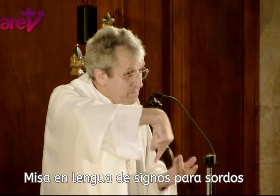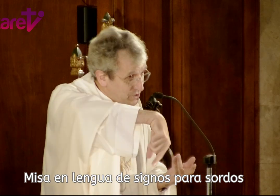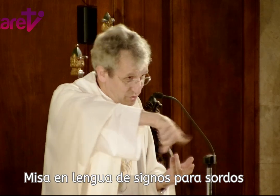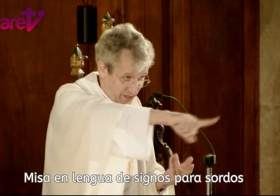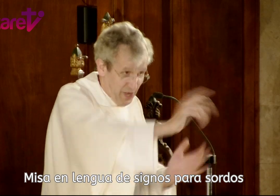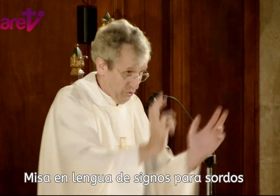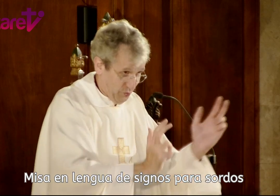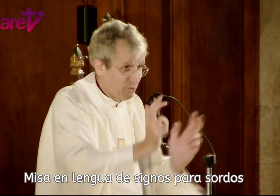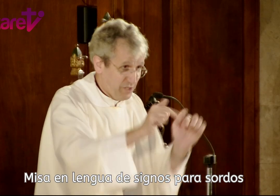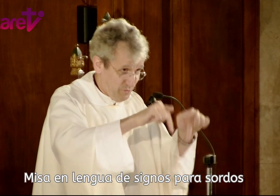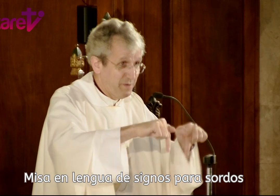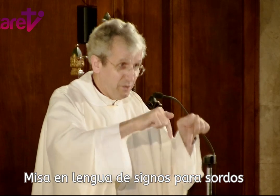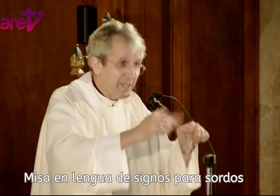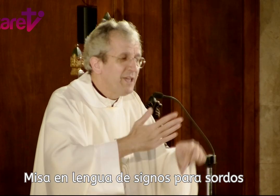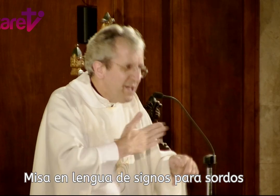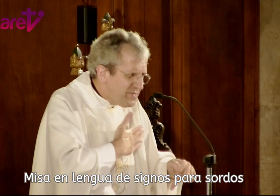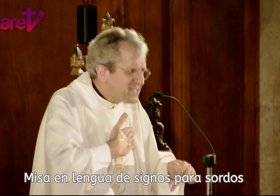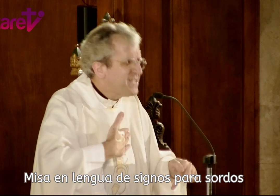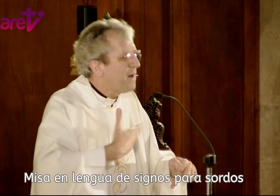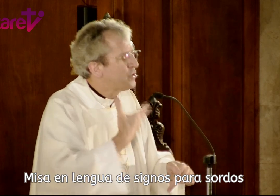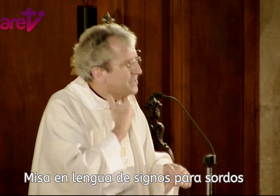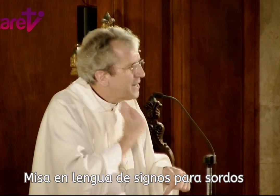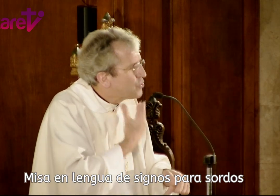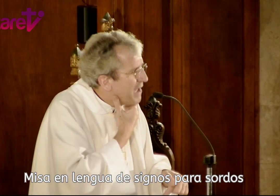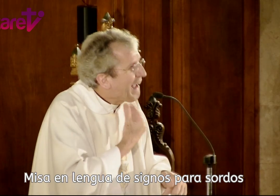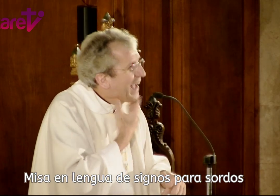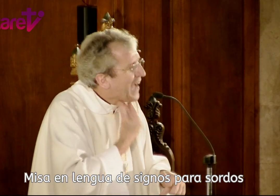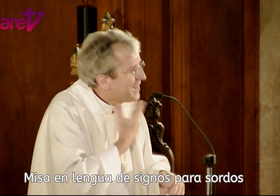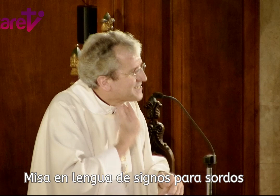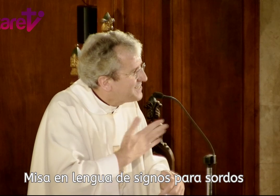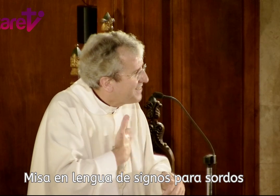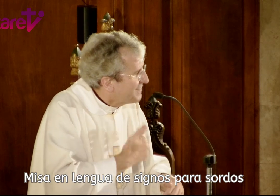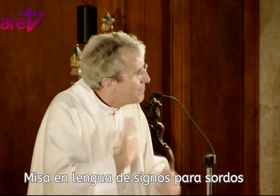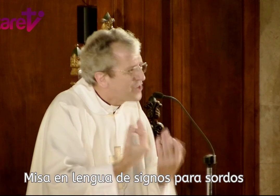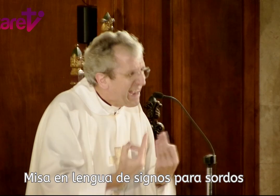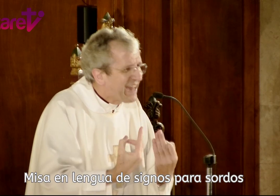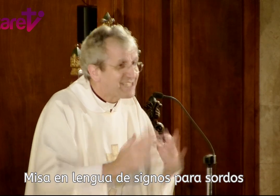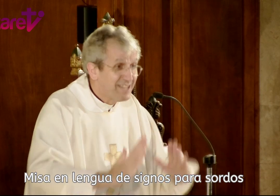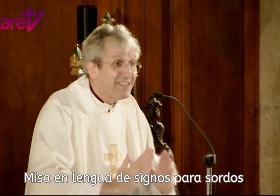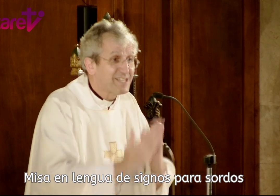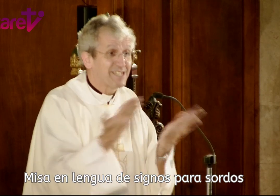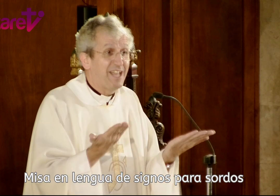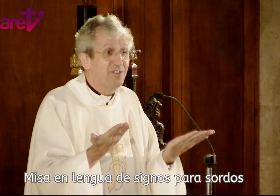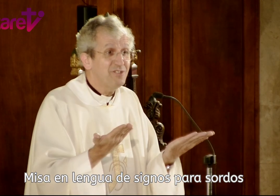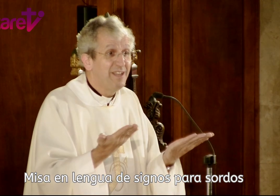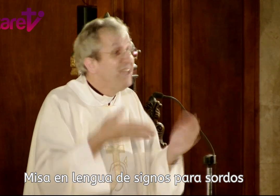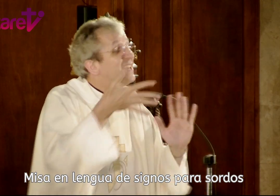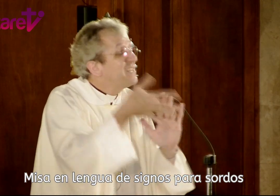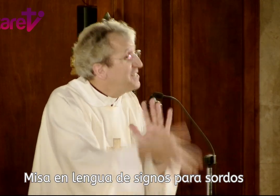pienso que todos los que hemos venido aquí, deseamos, tenemos ganas, es decir, tenemos ganas de ser santos, ¿qué